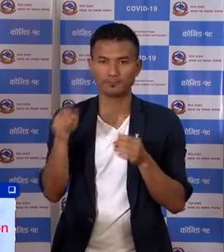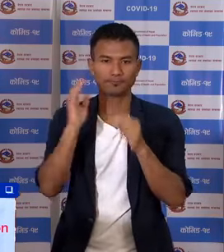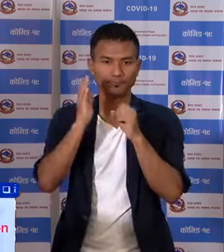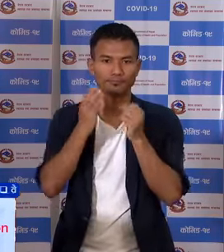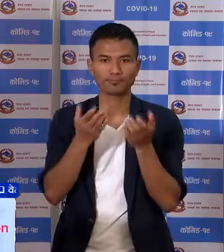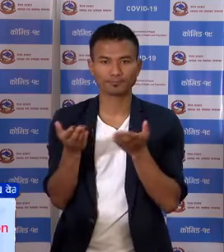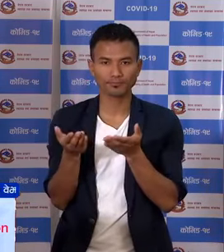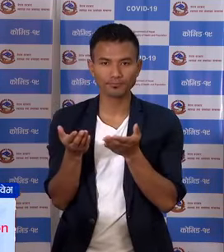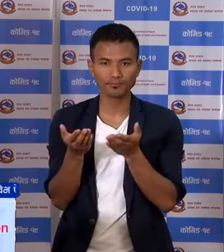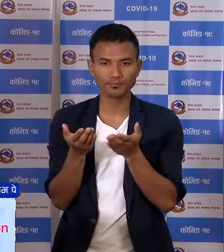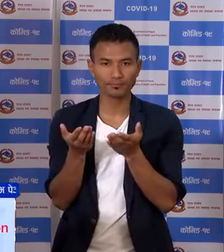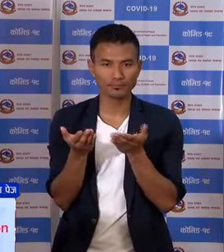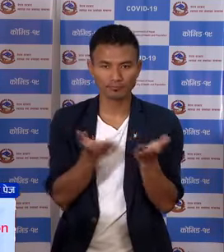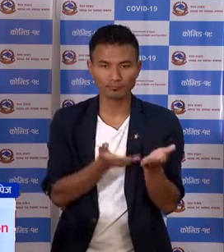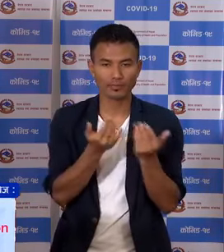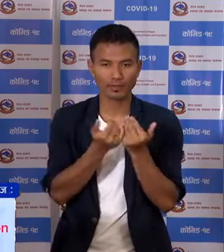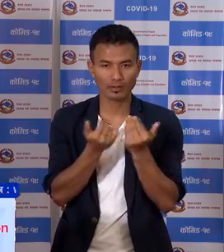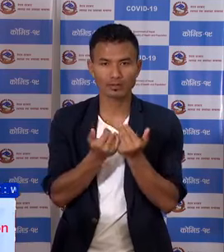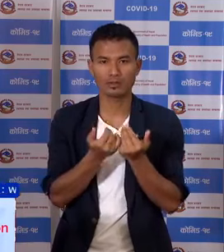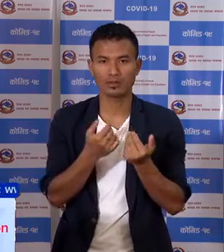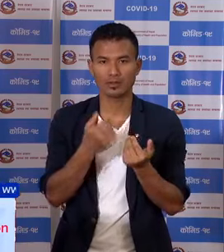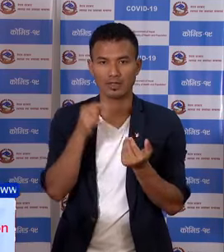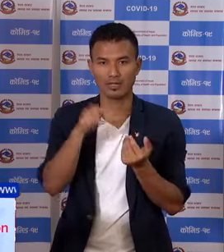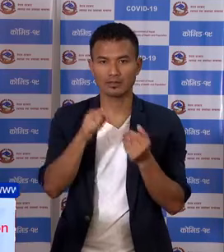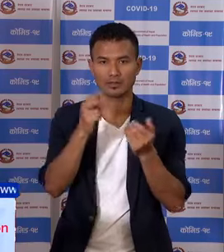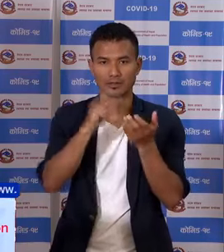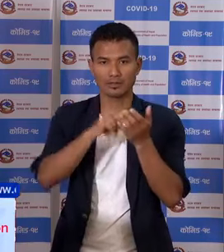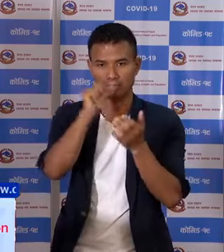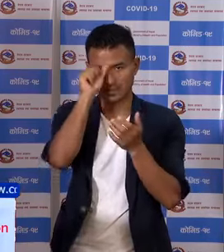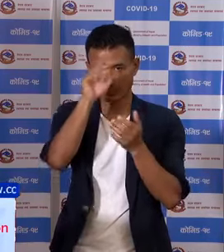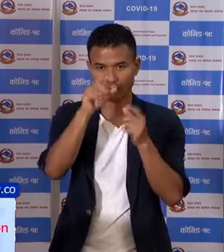यहां निम्टाए हुँदै आजका